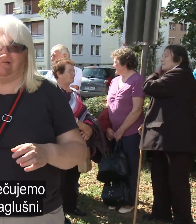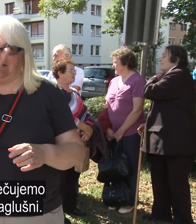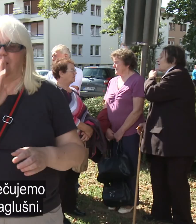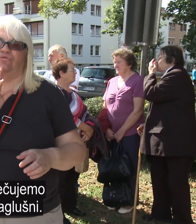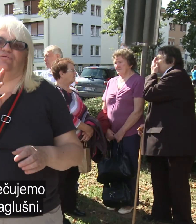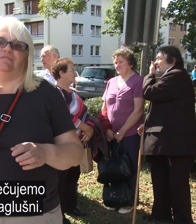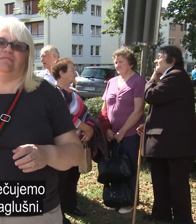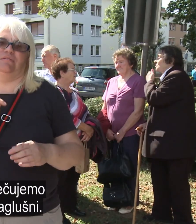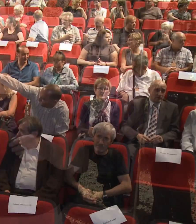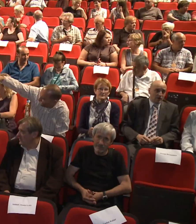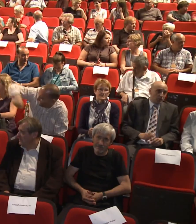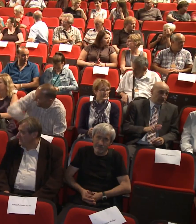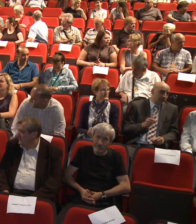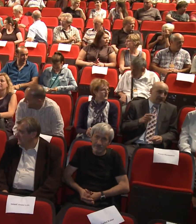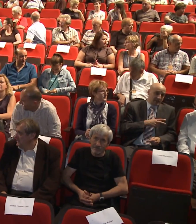Marko, dolar.